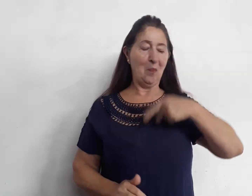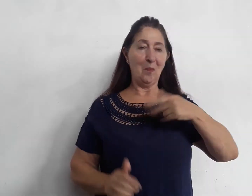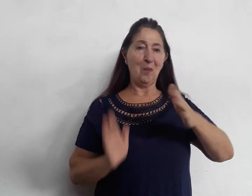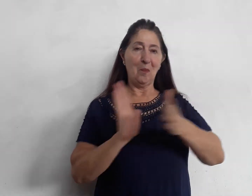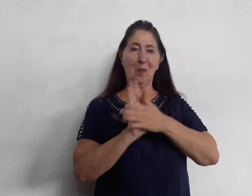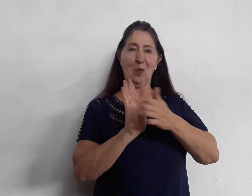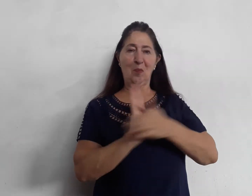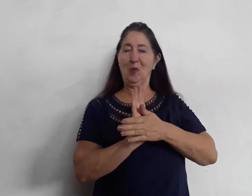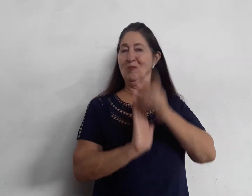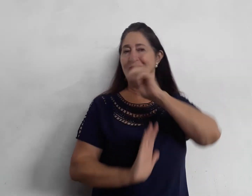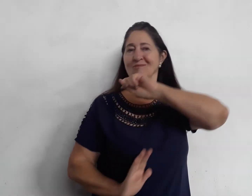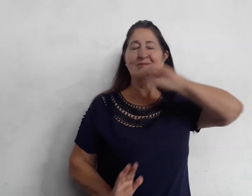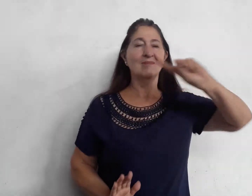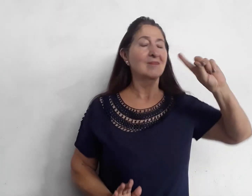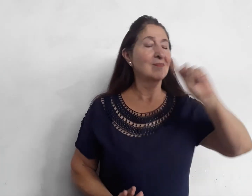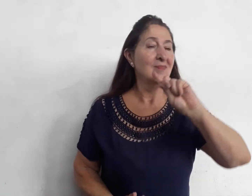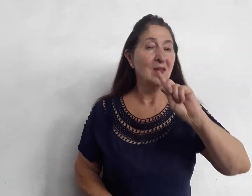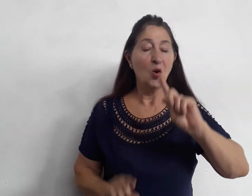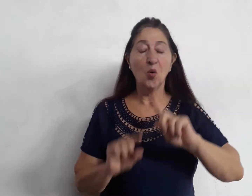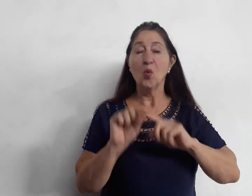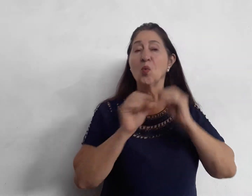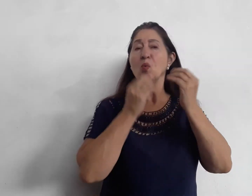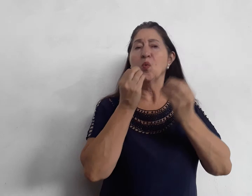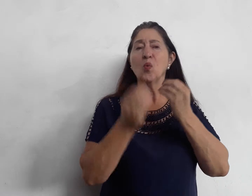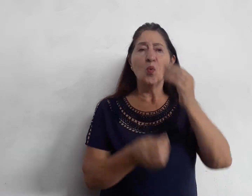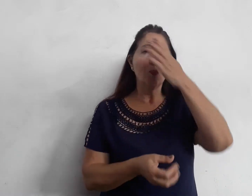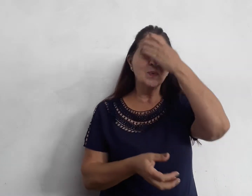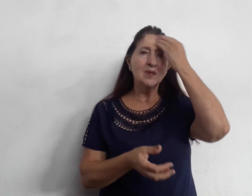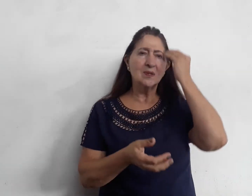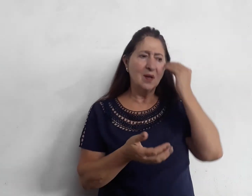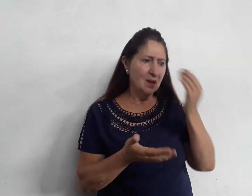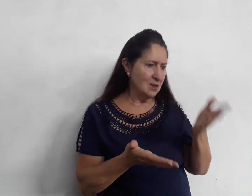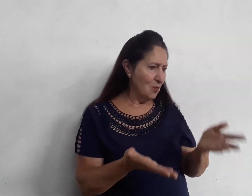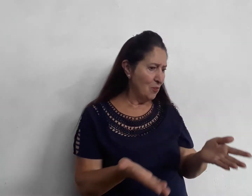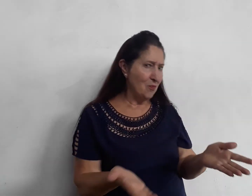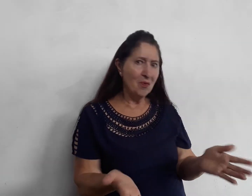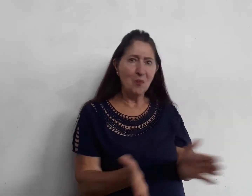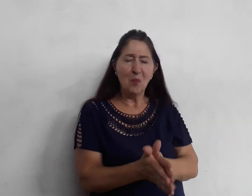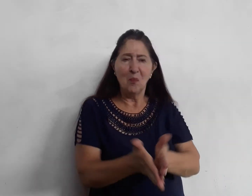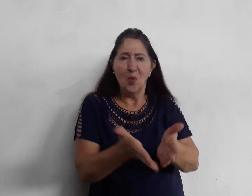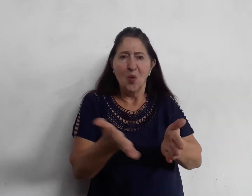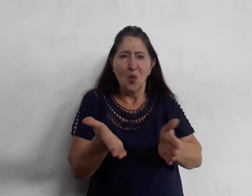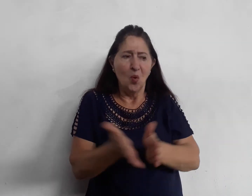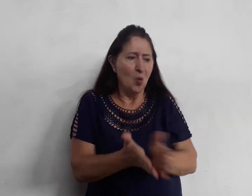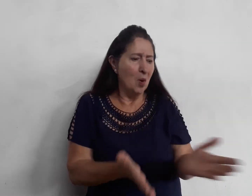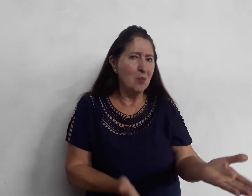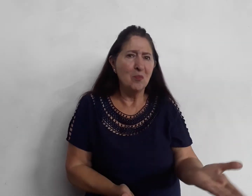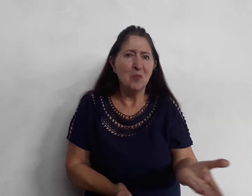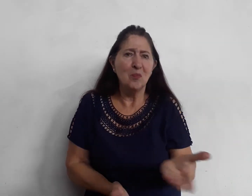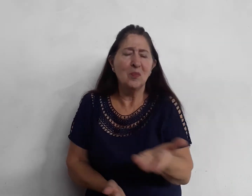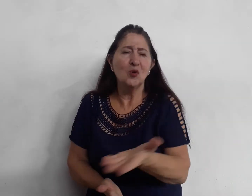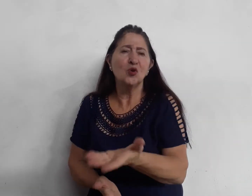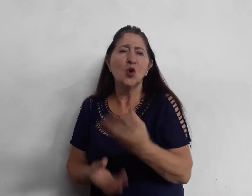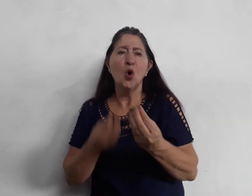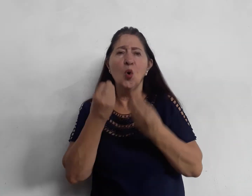mesmos, esquecendo-se do pobre, esquecendo-se das pessoas que estão à porta, que